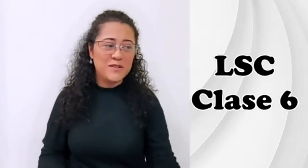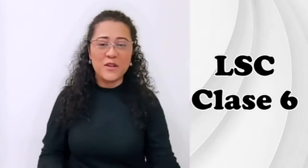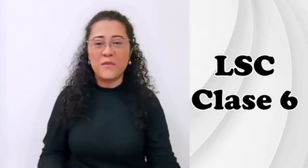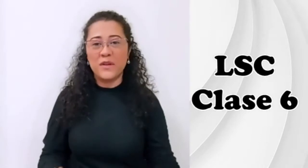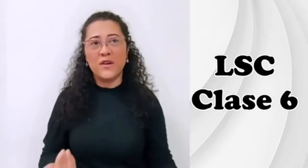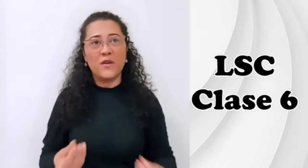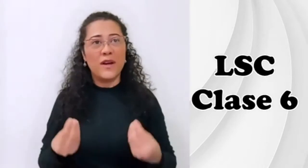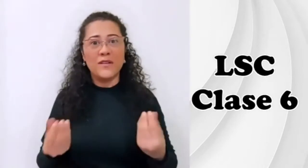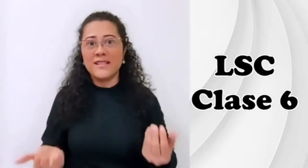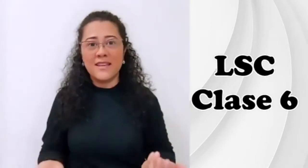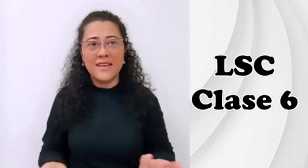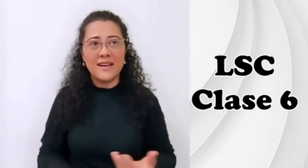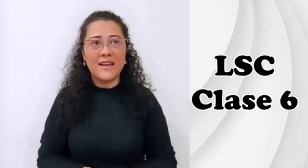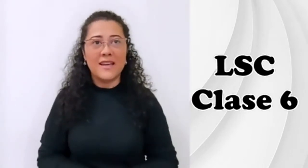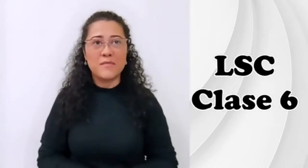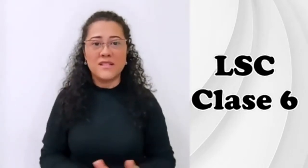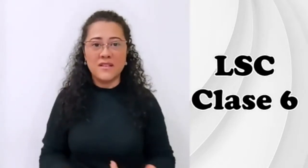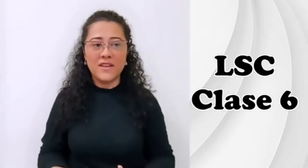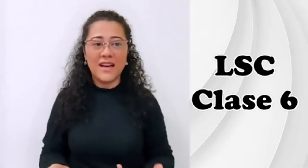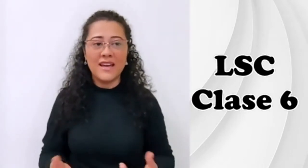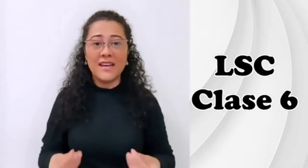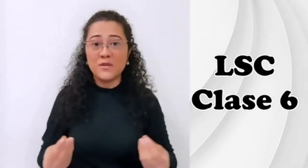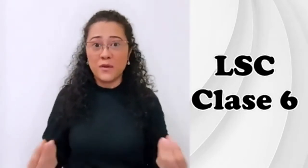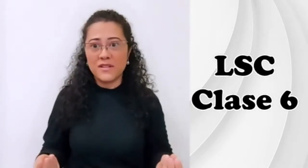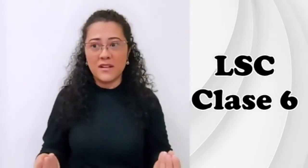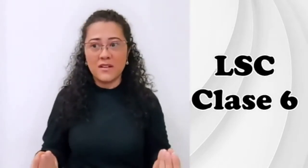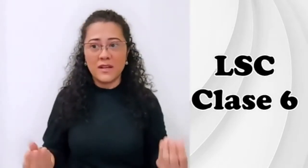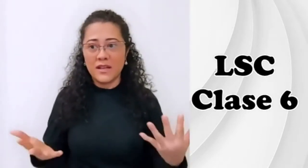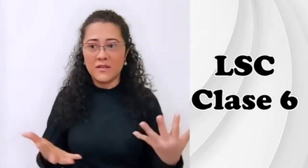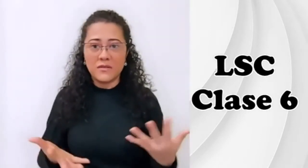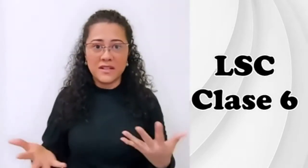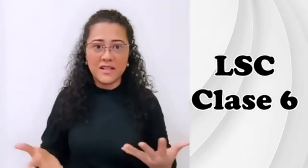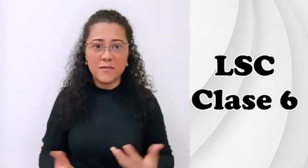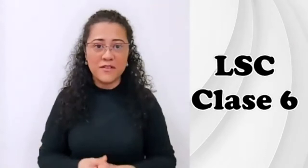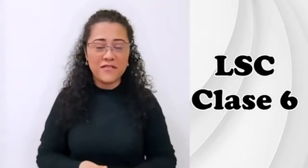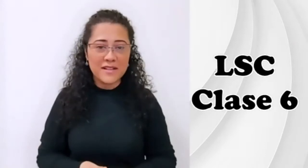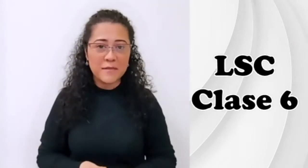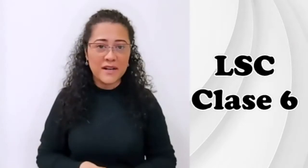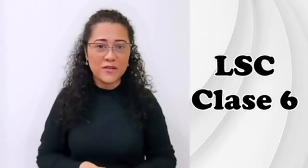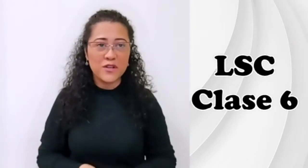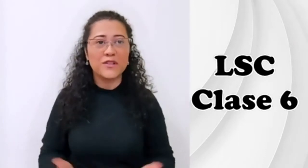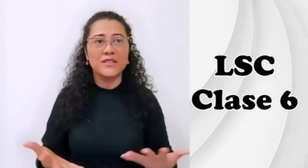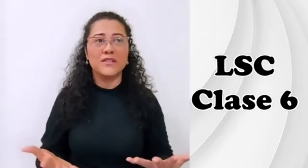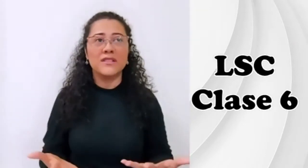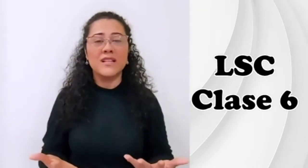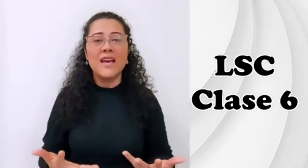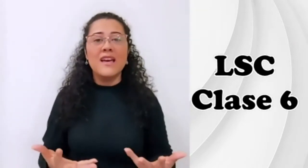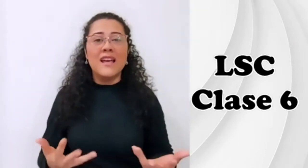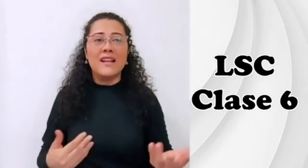todo, pero no hay una seña específica y es un concepto que no se entiende muy fácil para los sordos, entonces el